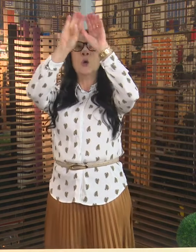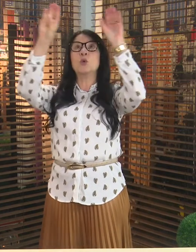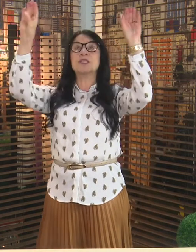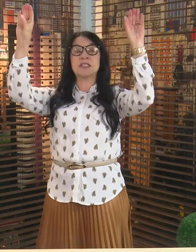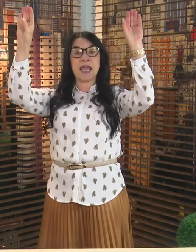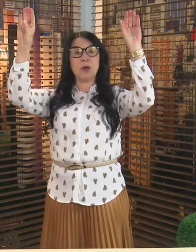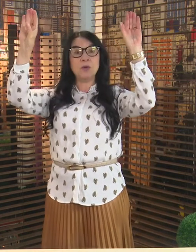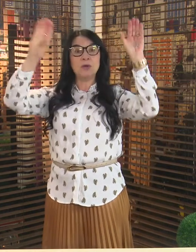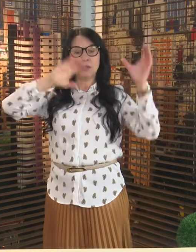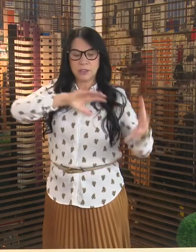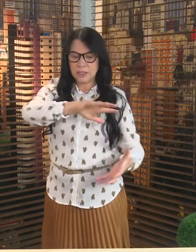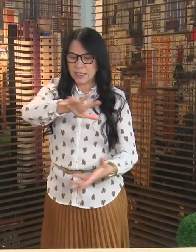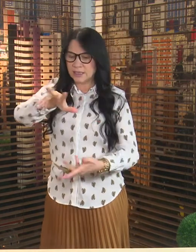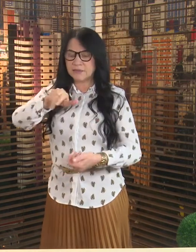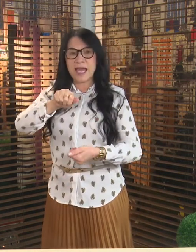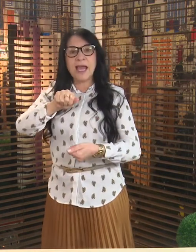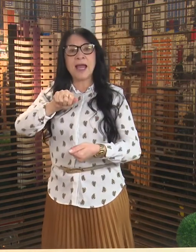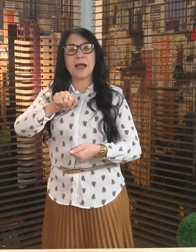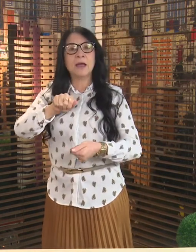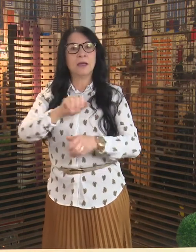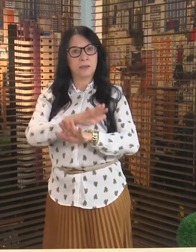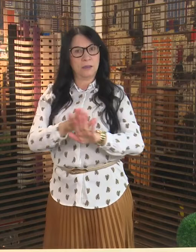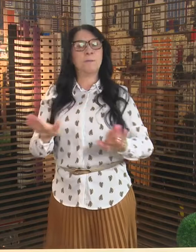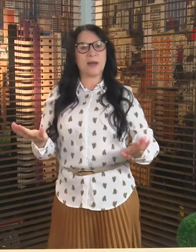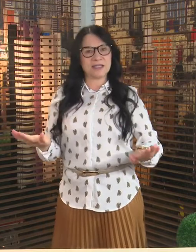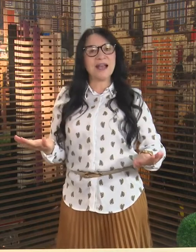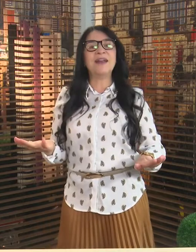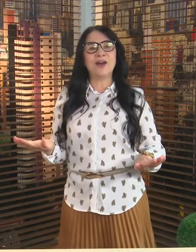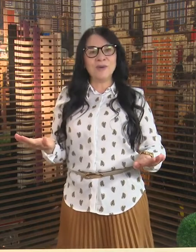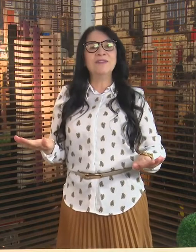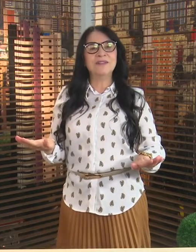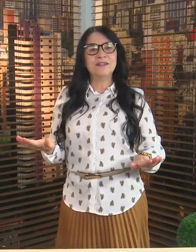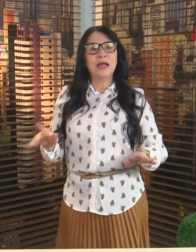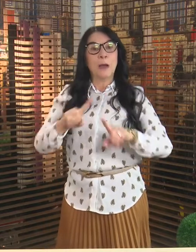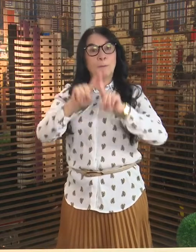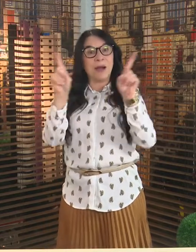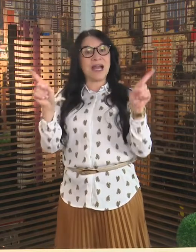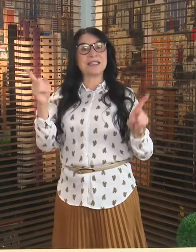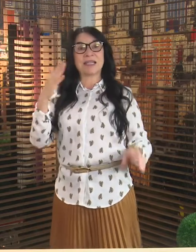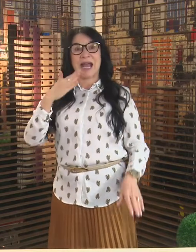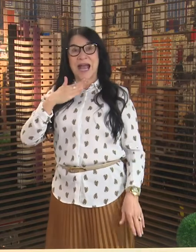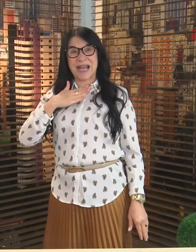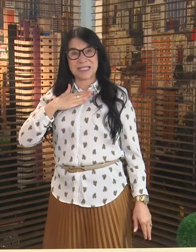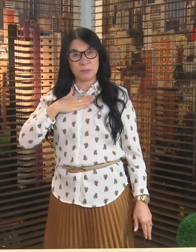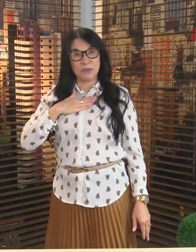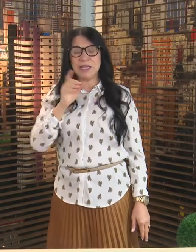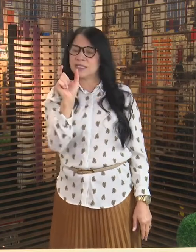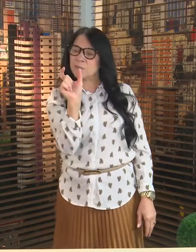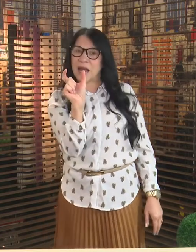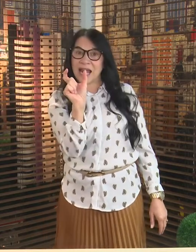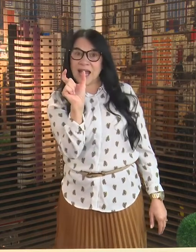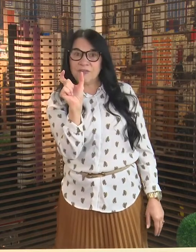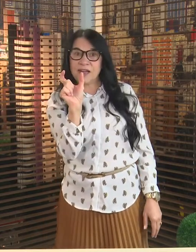o céu e a terra passarão, mas as minhas